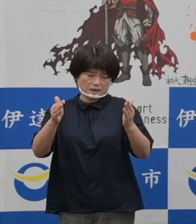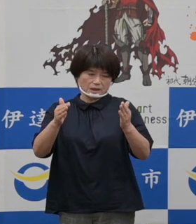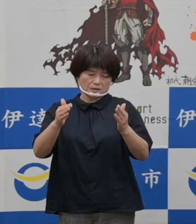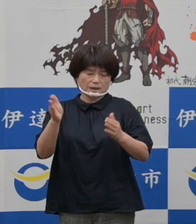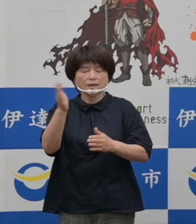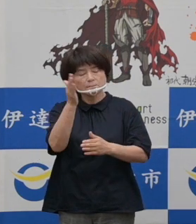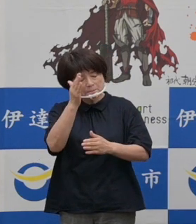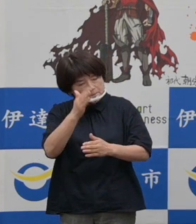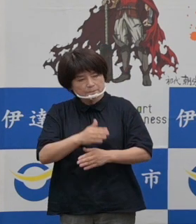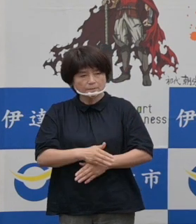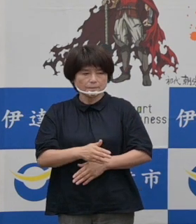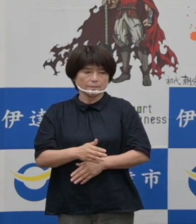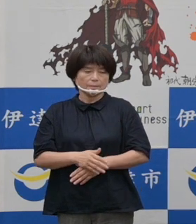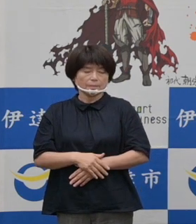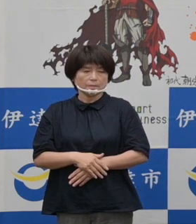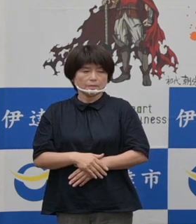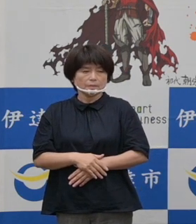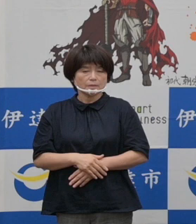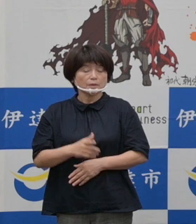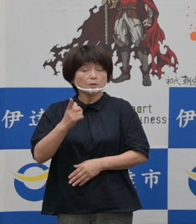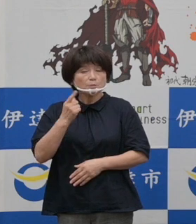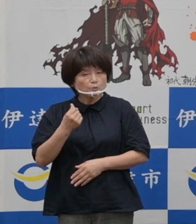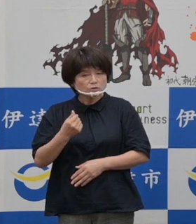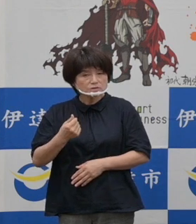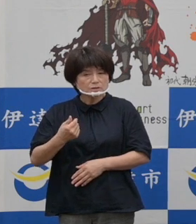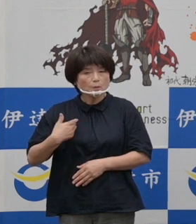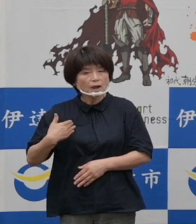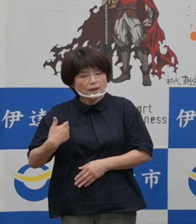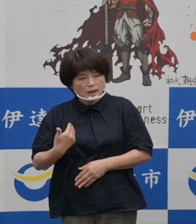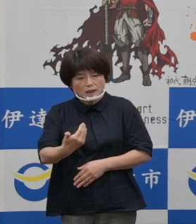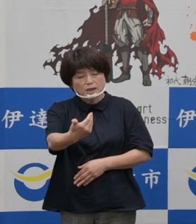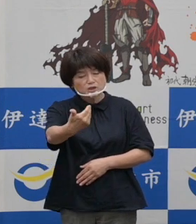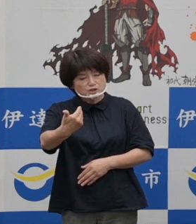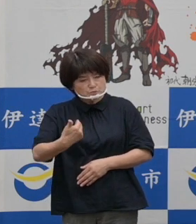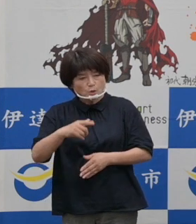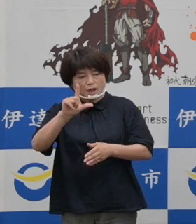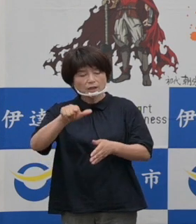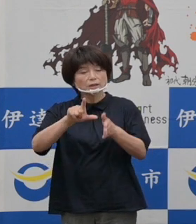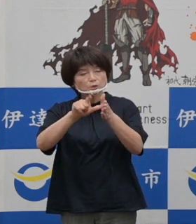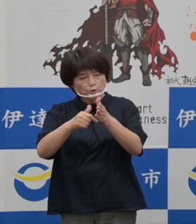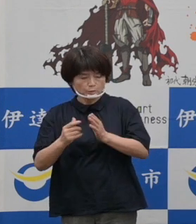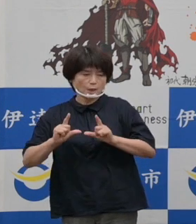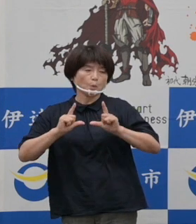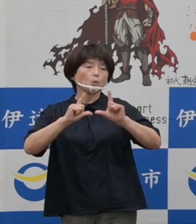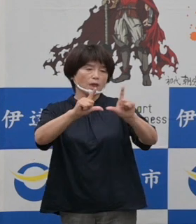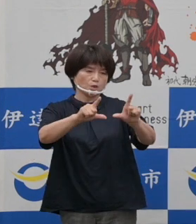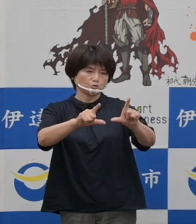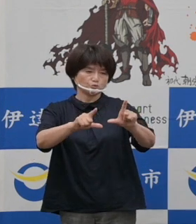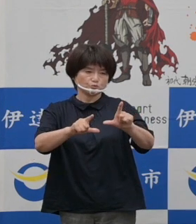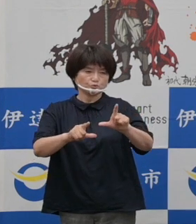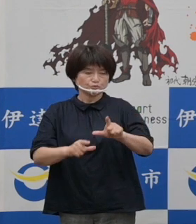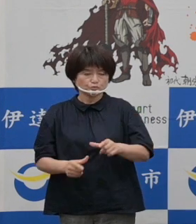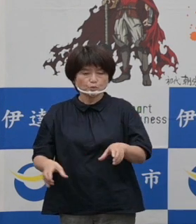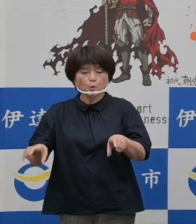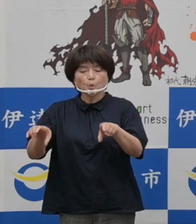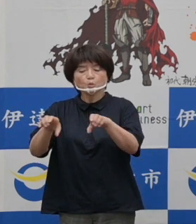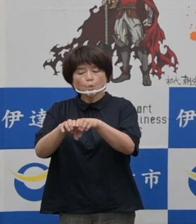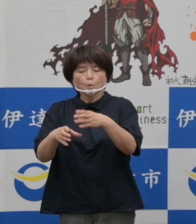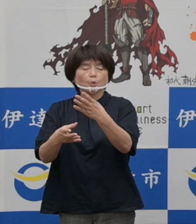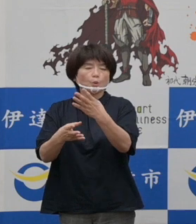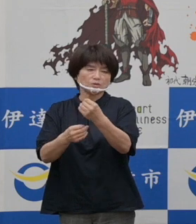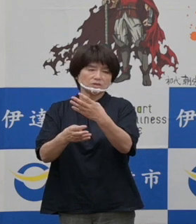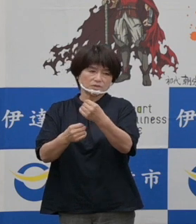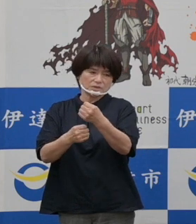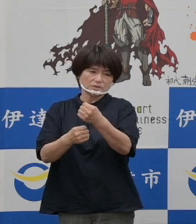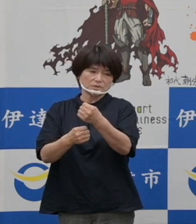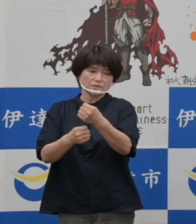かご質問等ございましたらば、その都度お答えするというふうな対応でございます。 直行の統合時期に関しては、じゃあ地元の人